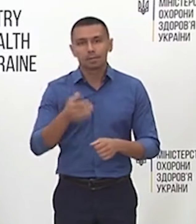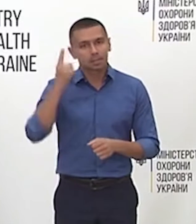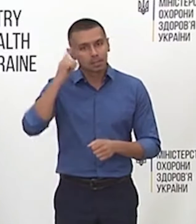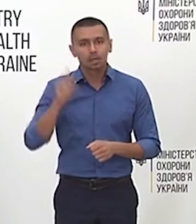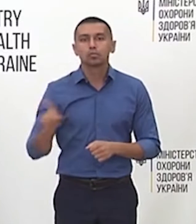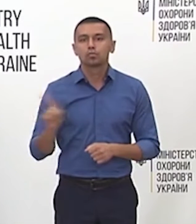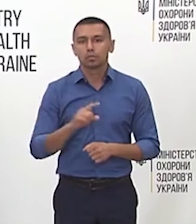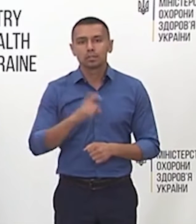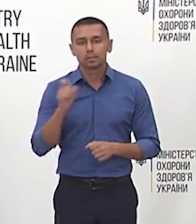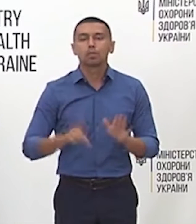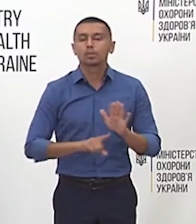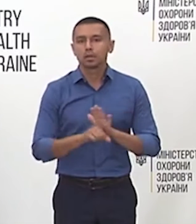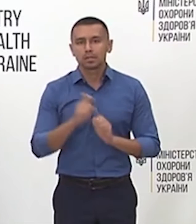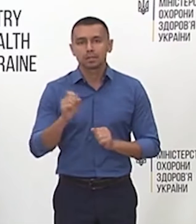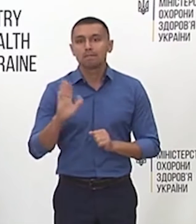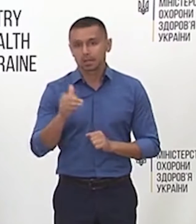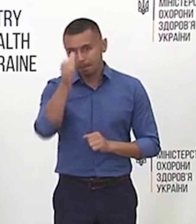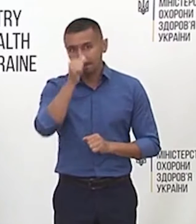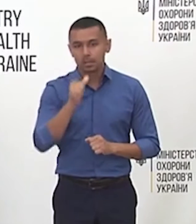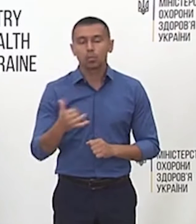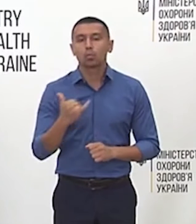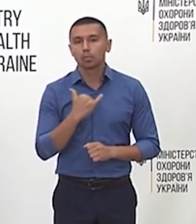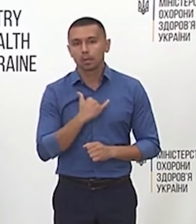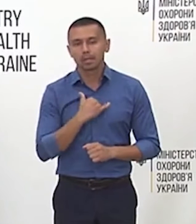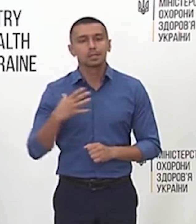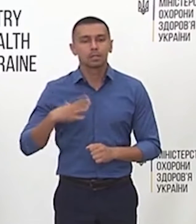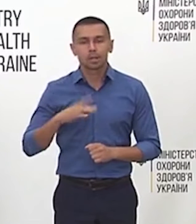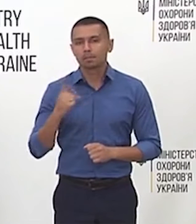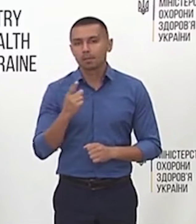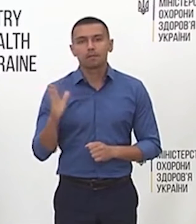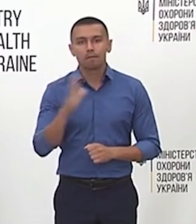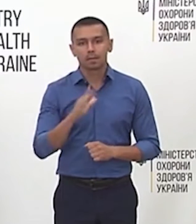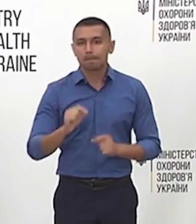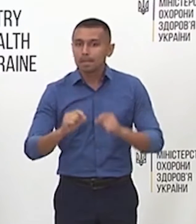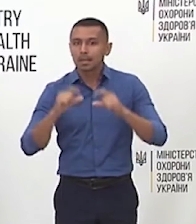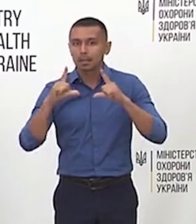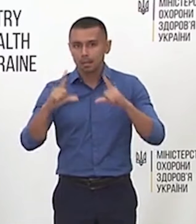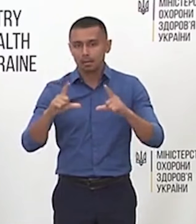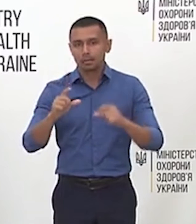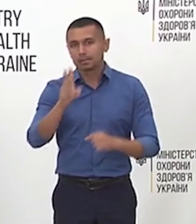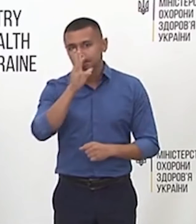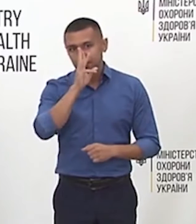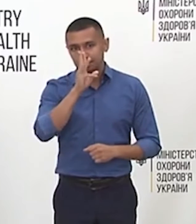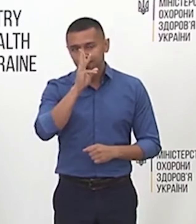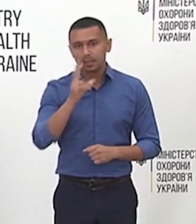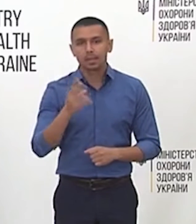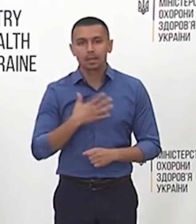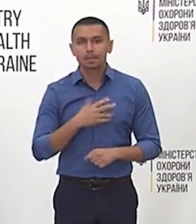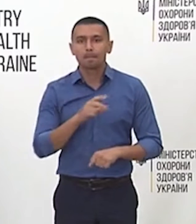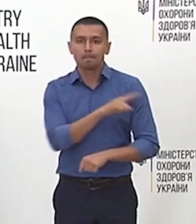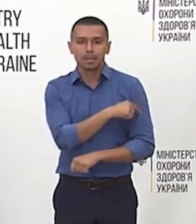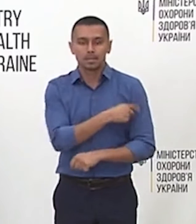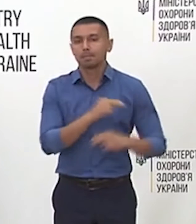що починаючи з вересня місяця, в нас чекає з 1 вересня підняття заробітної плати нашим